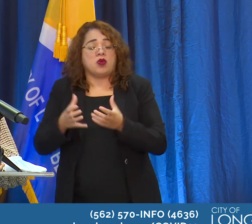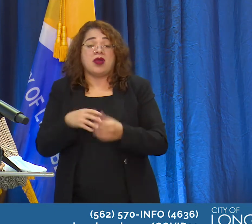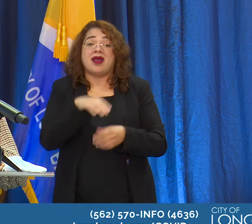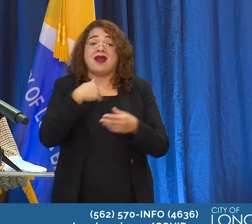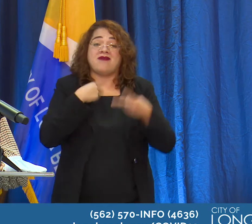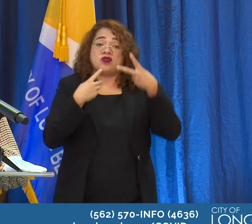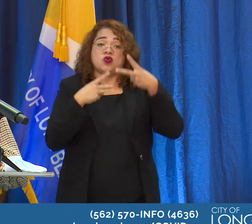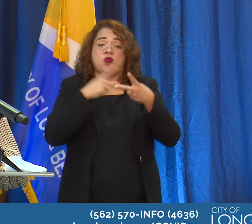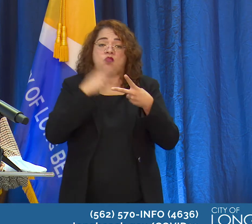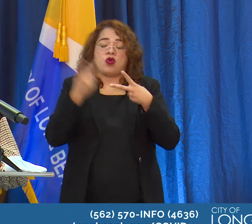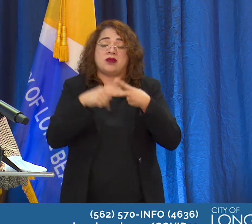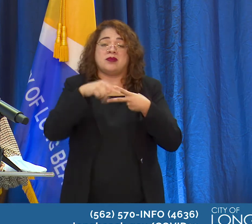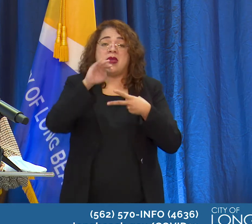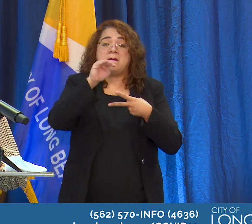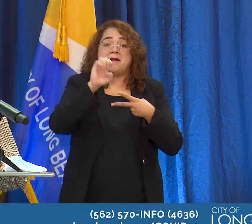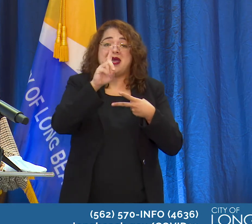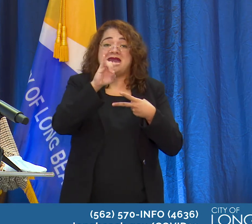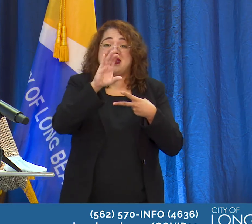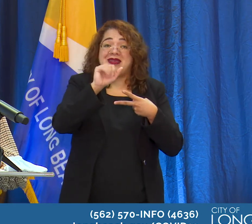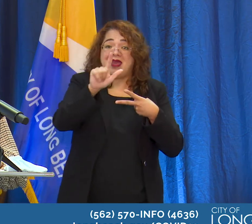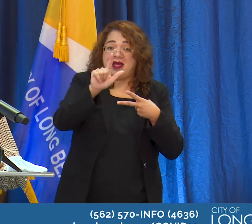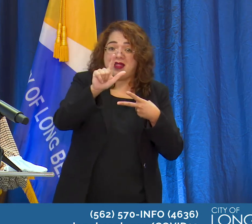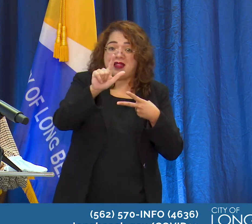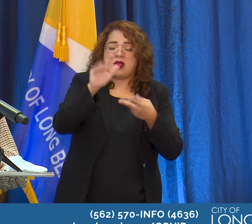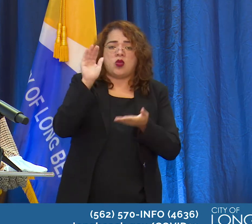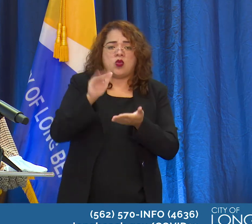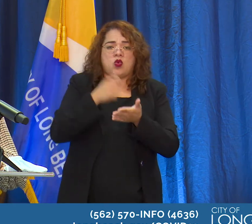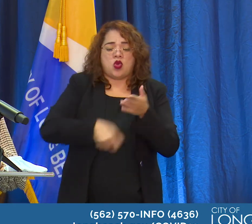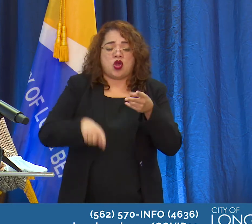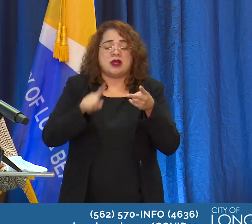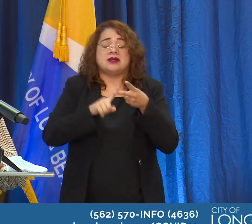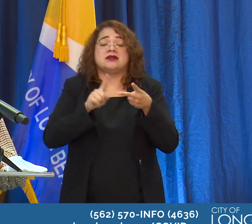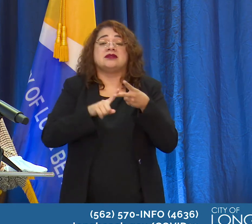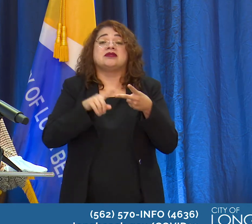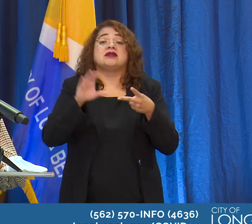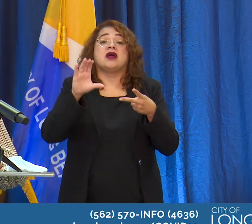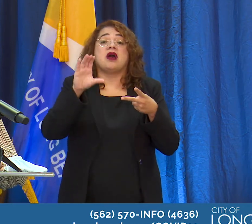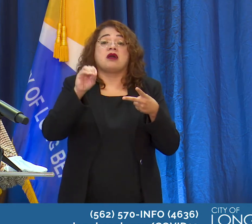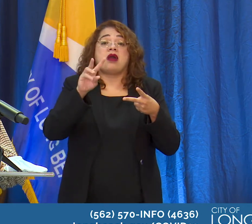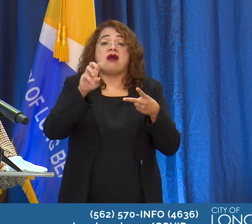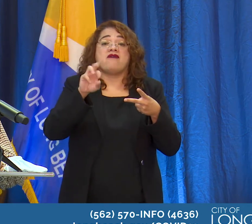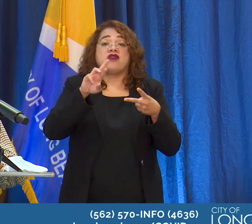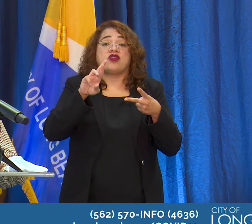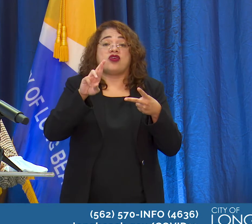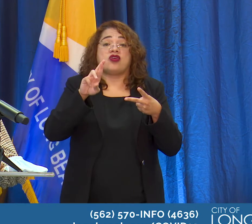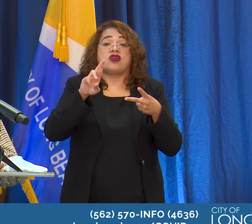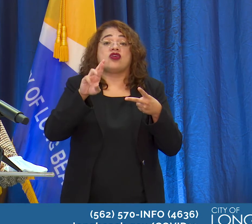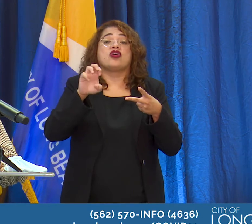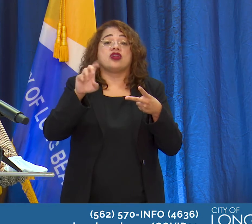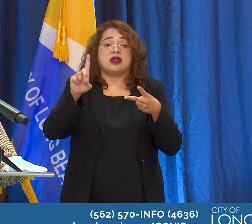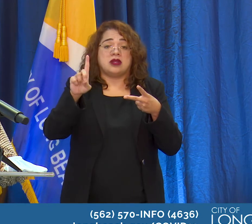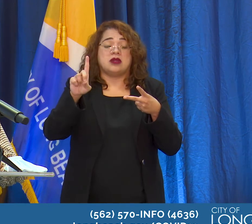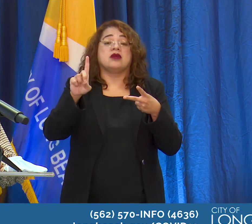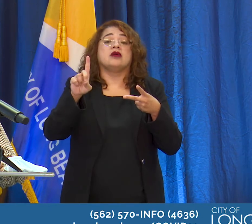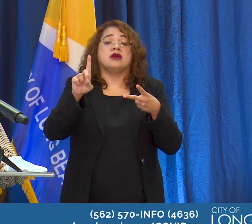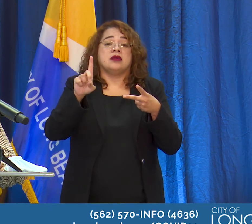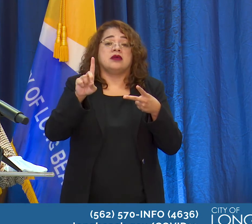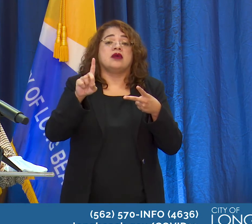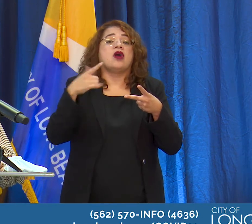con ayuda financiera. Para ver si usted es elegible para una de estas cosas, por favor llame al